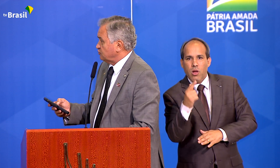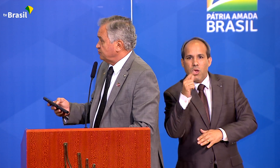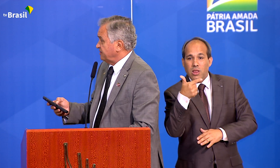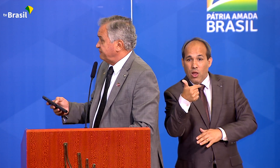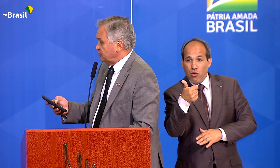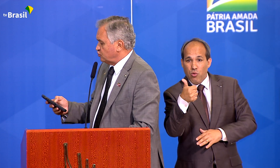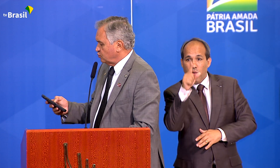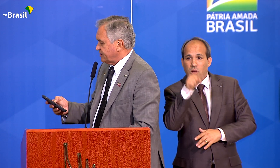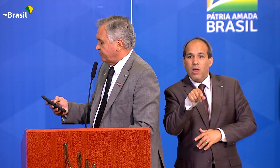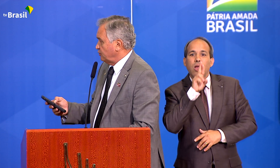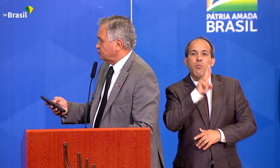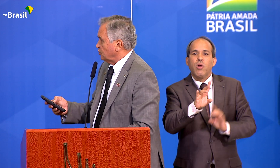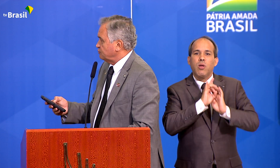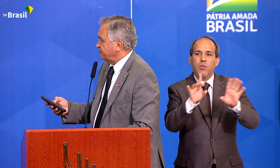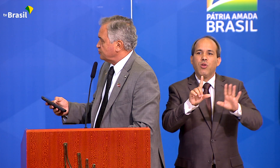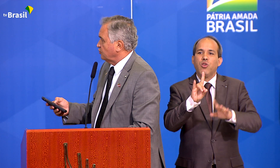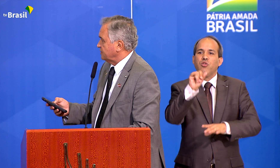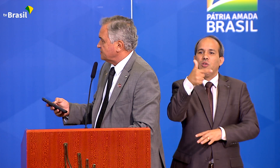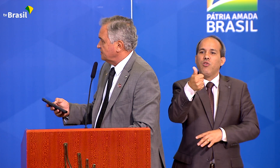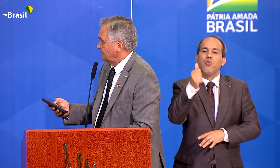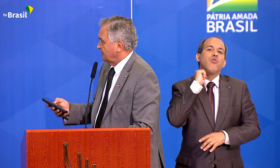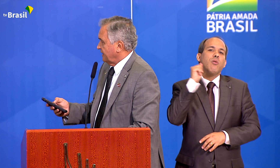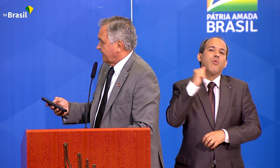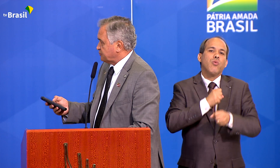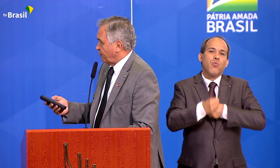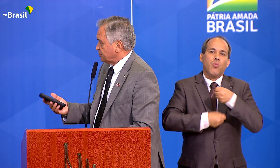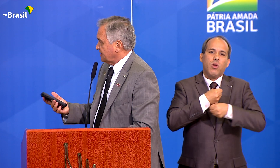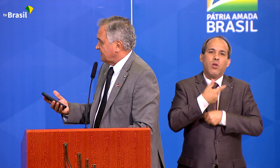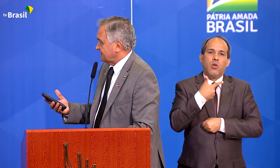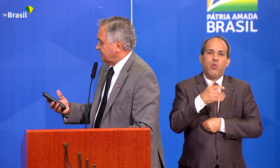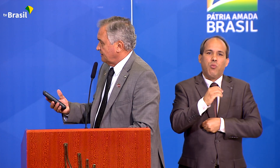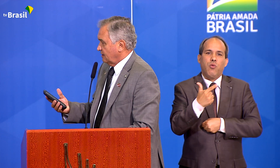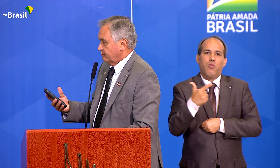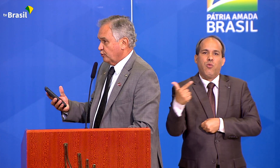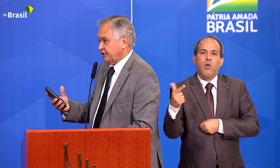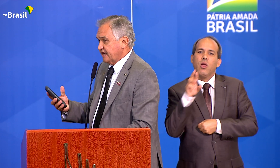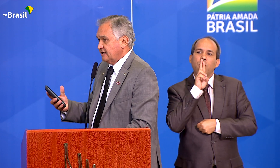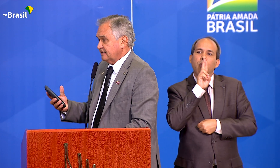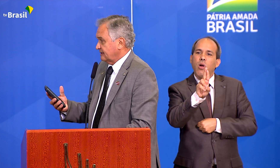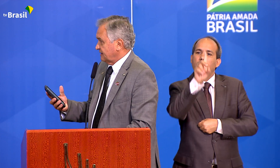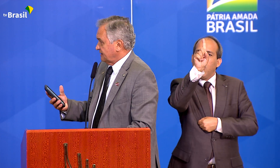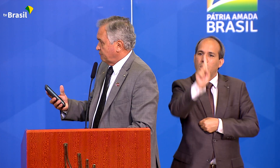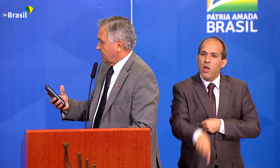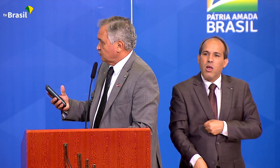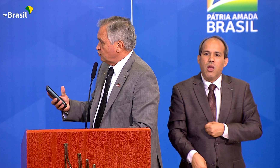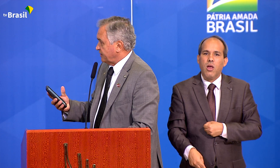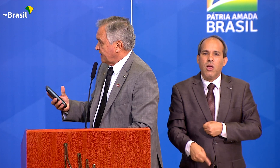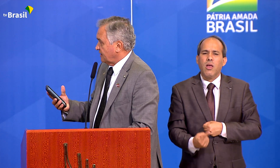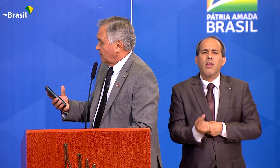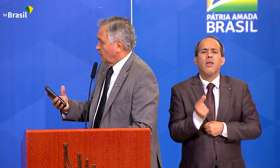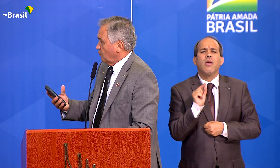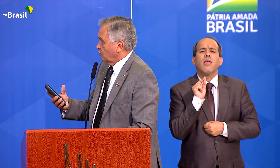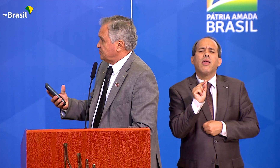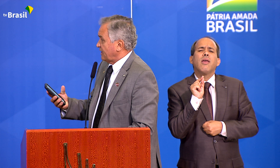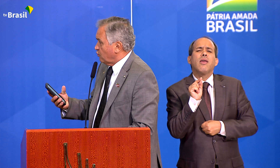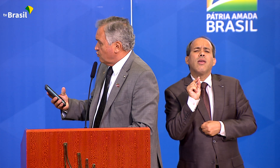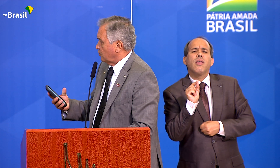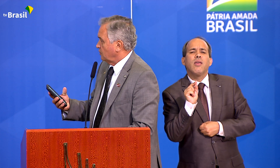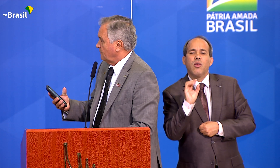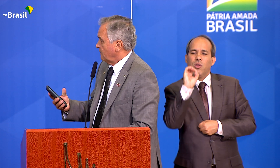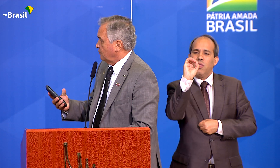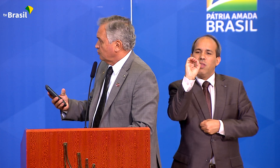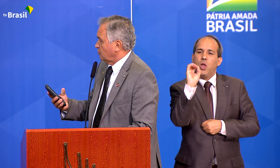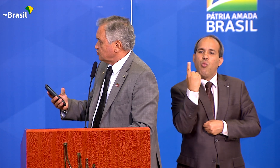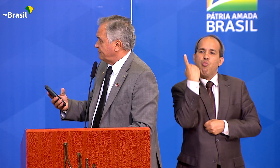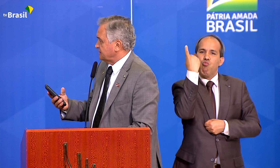resposta de liberdade do dia Vinte e Um de Abril de 2022 resposta dada por ninguém menos do que o